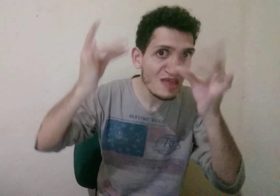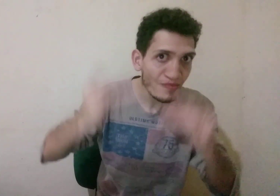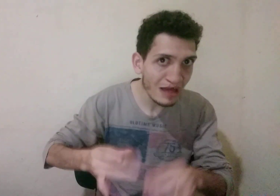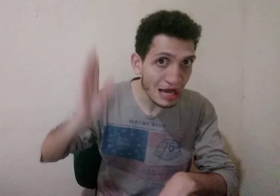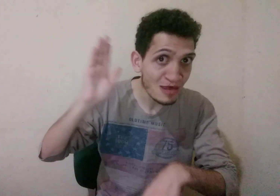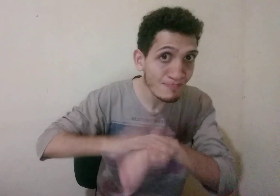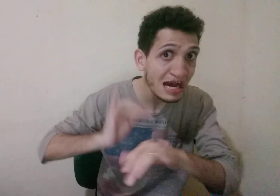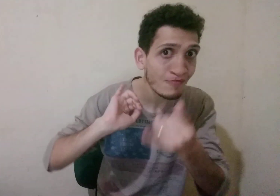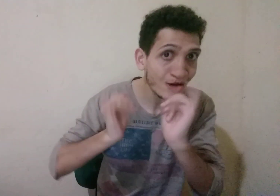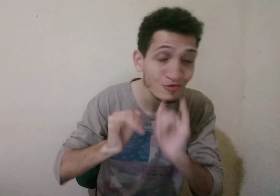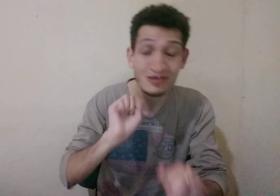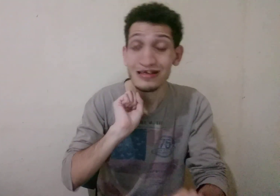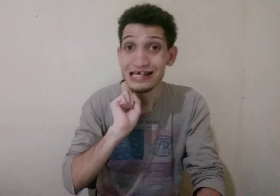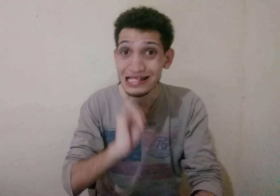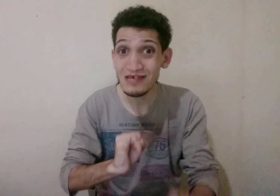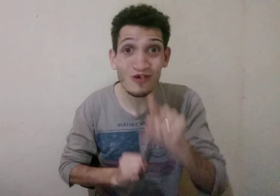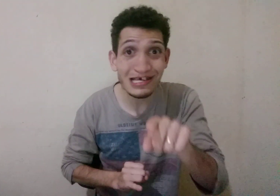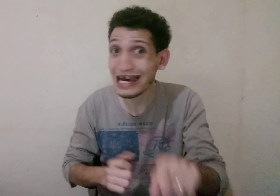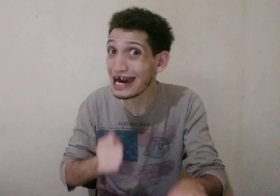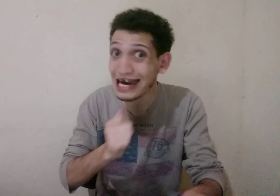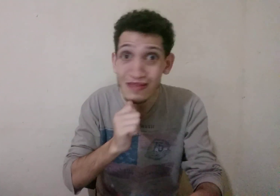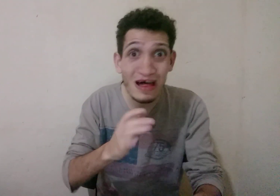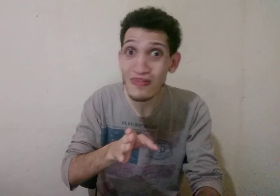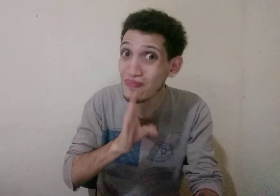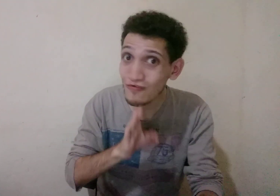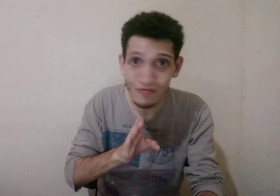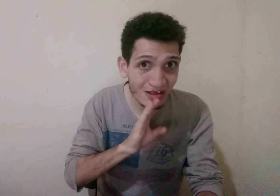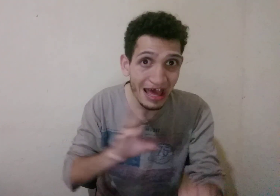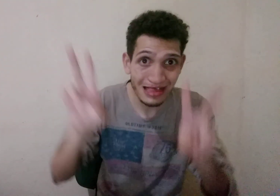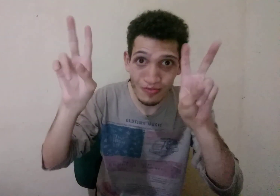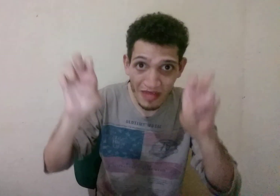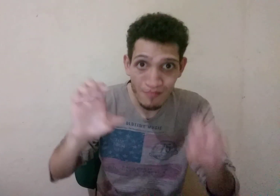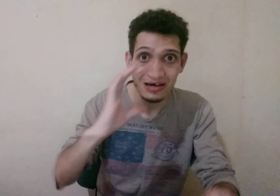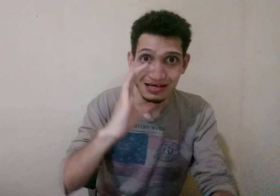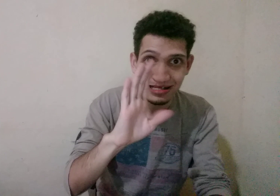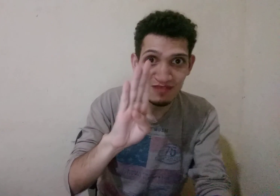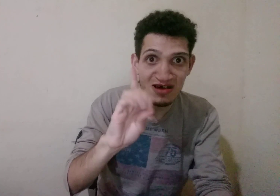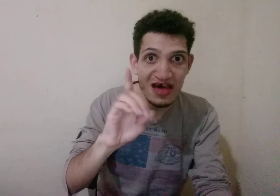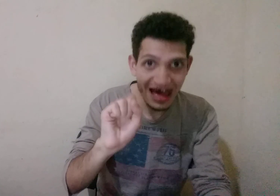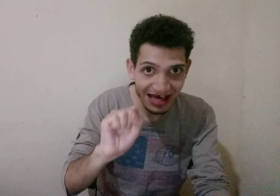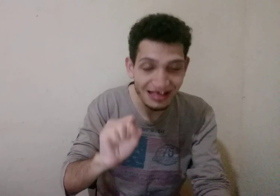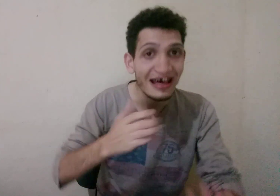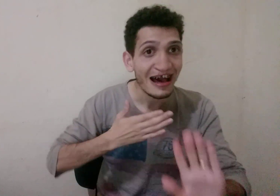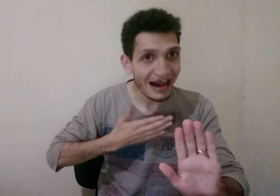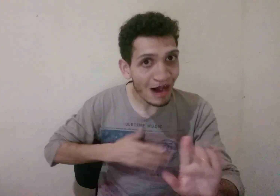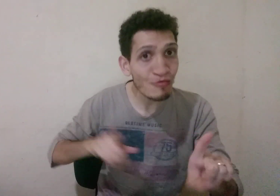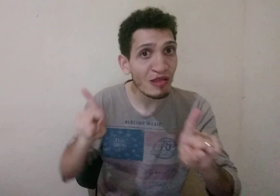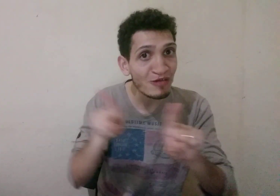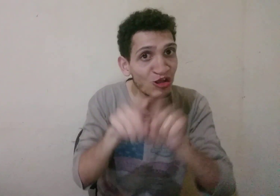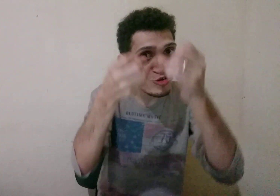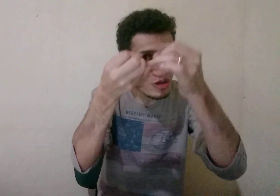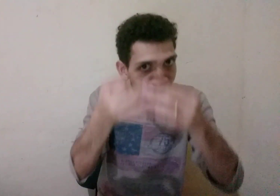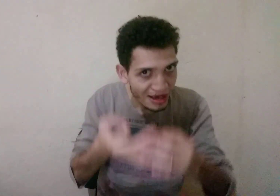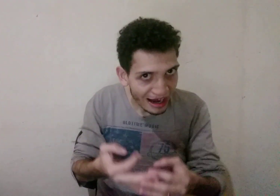detalhes, mais informações, se você ainda não conhece o tema CBDS, há também que eu vou te explicar,